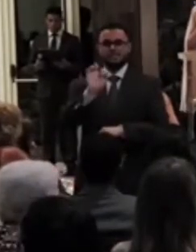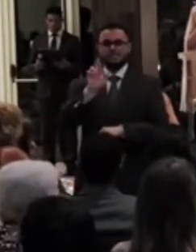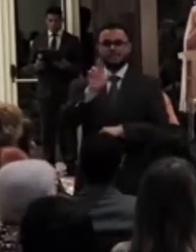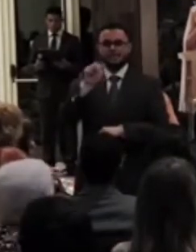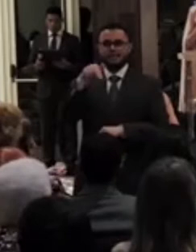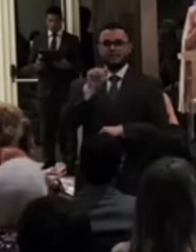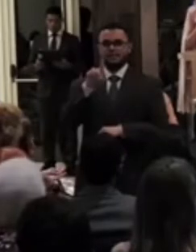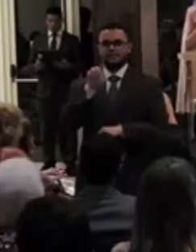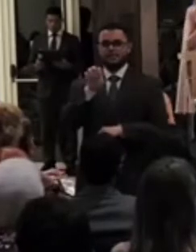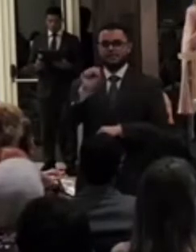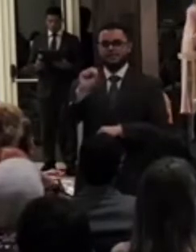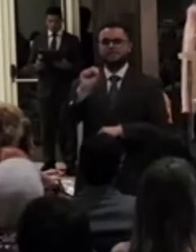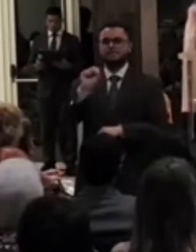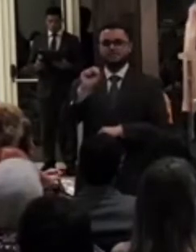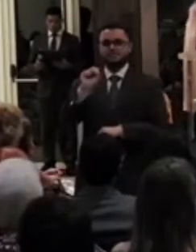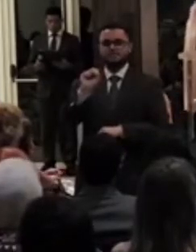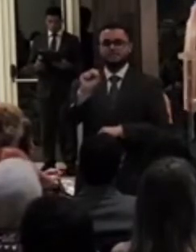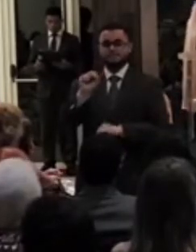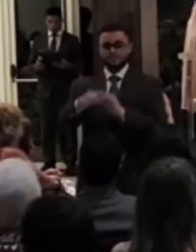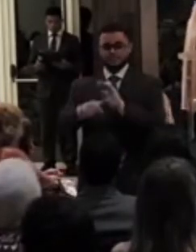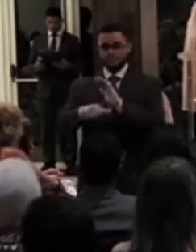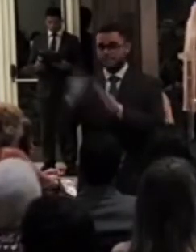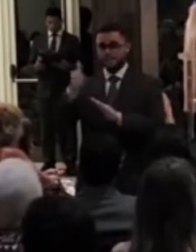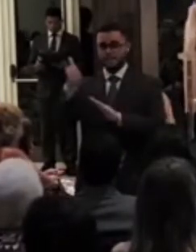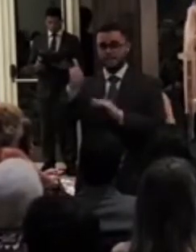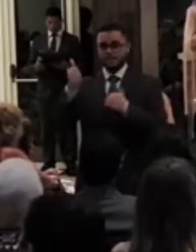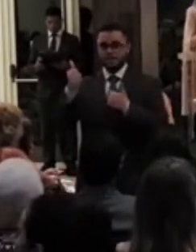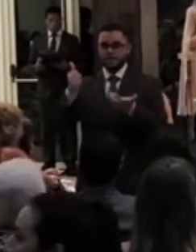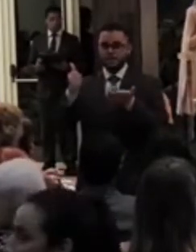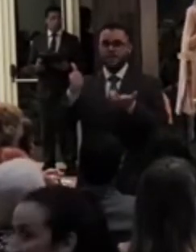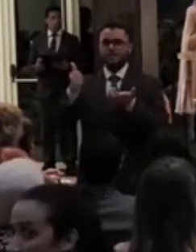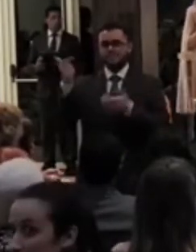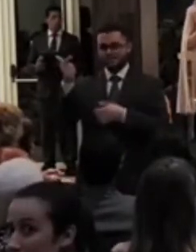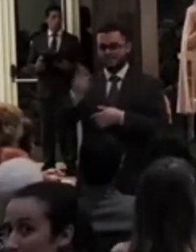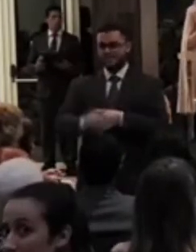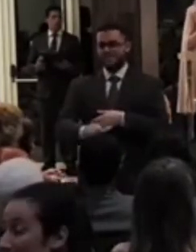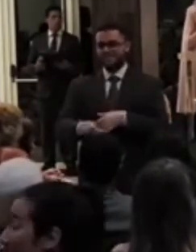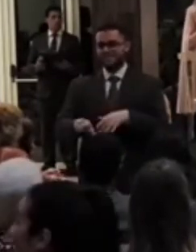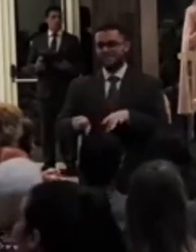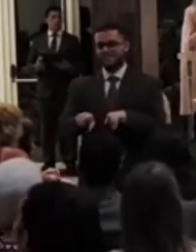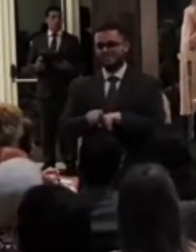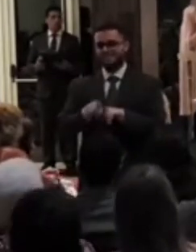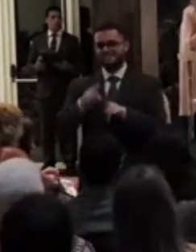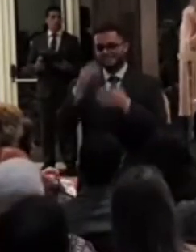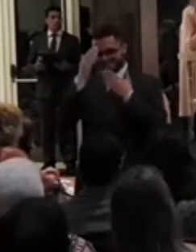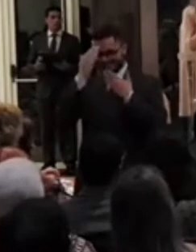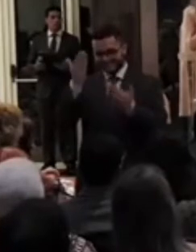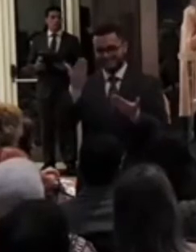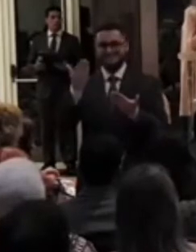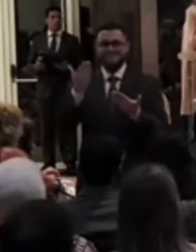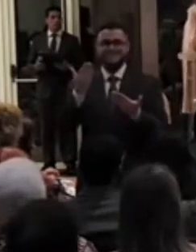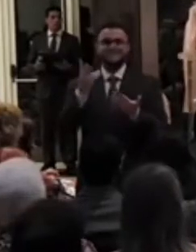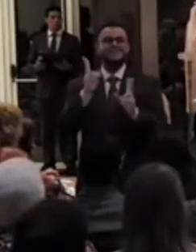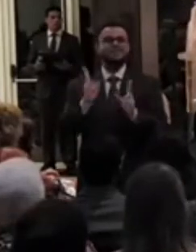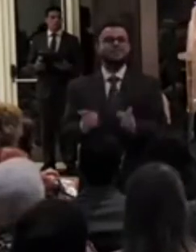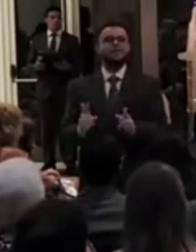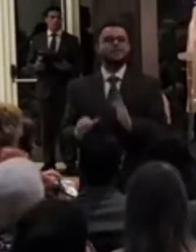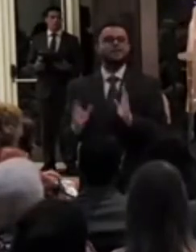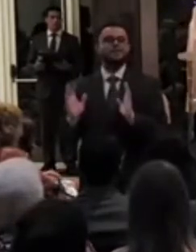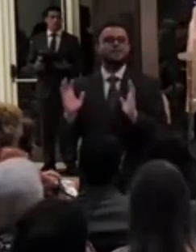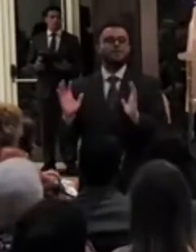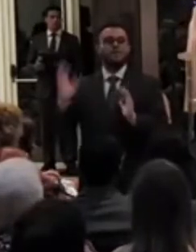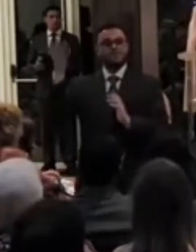mais nada, quero repetir e atualizar um gesto realizado no final do 10º Congresso Brasileiro